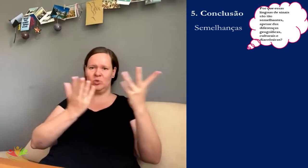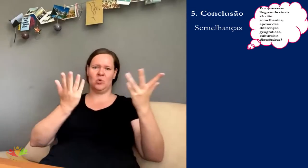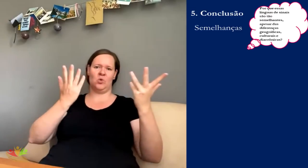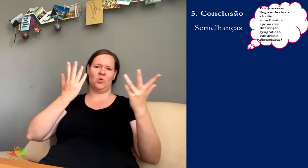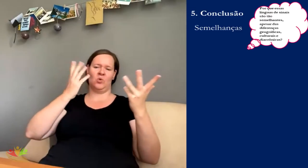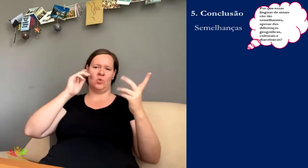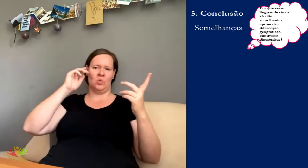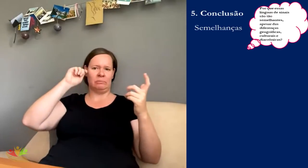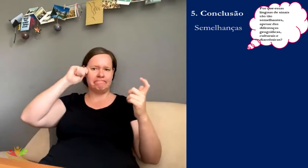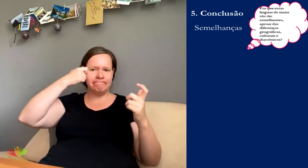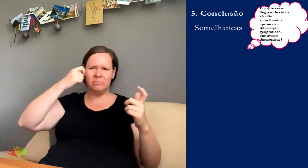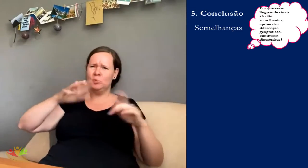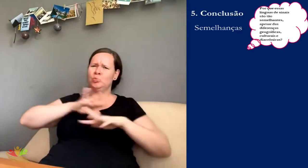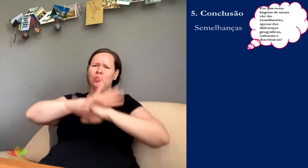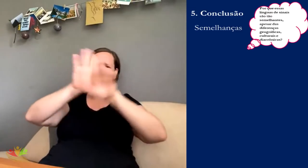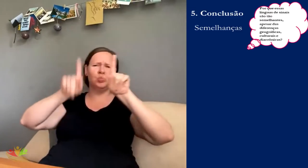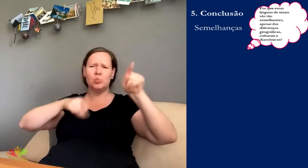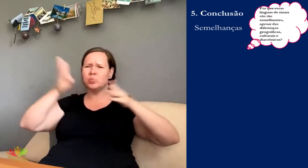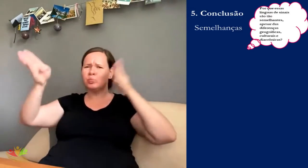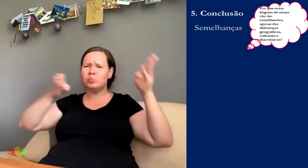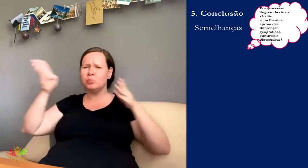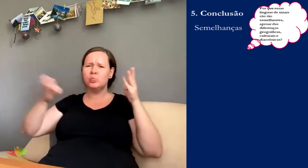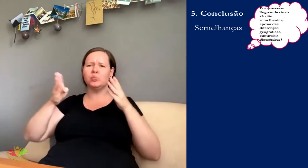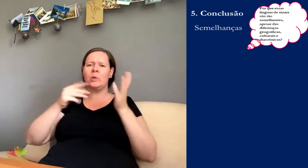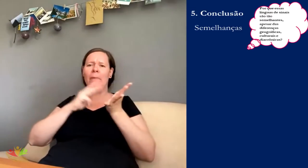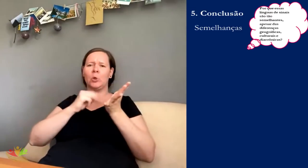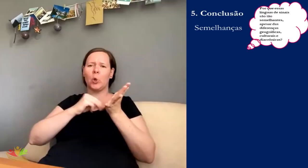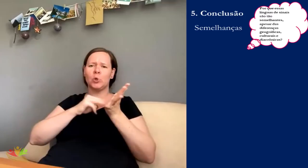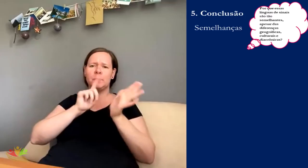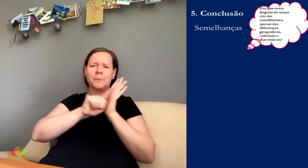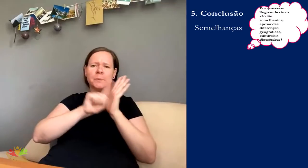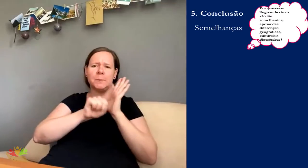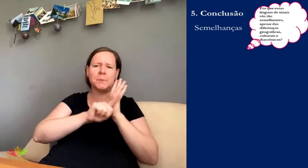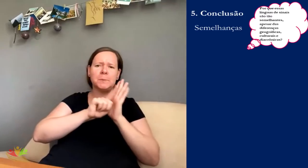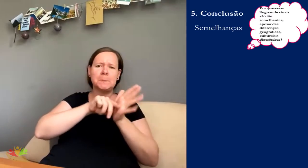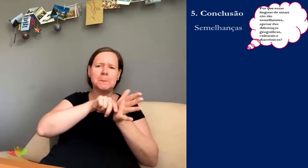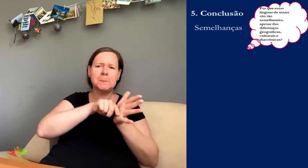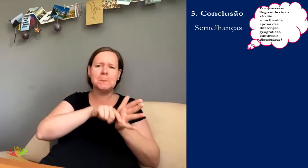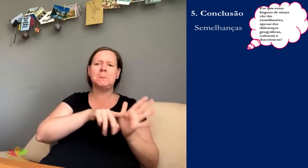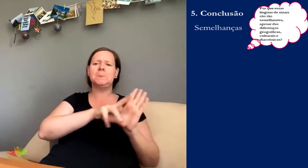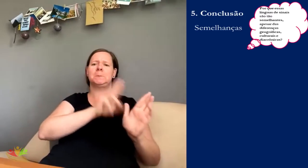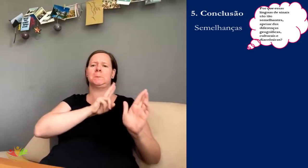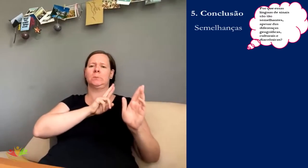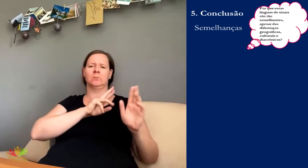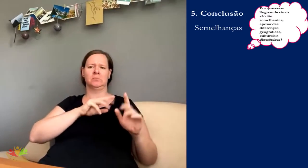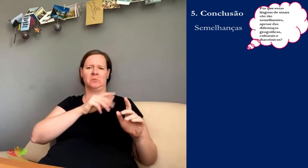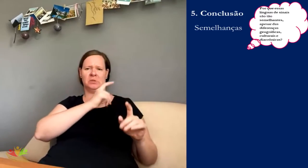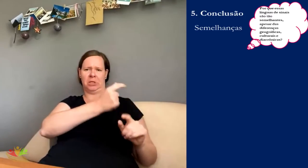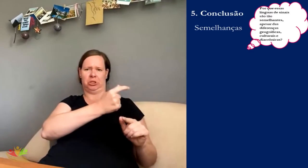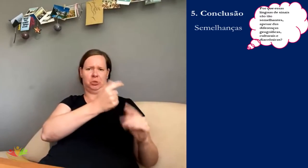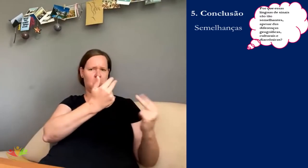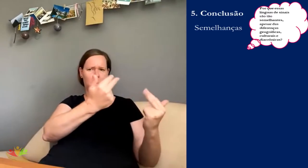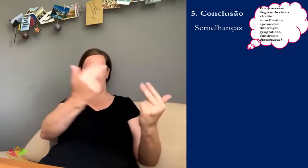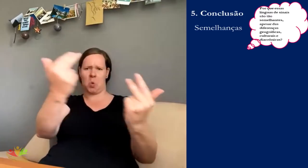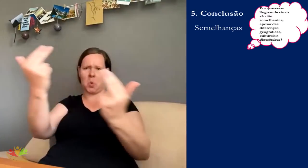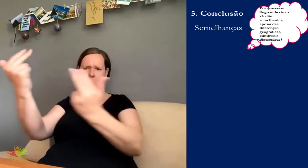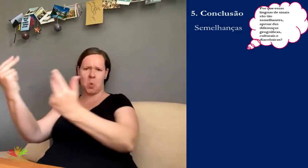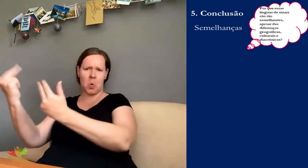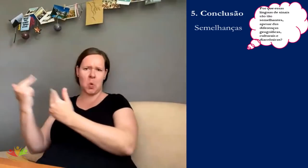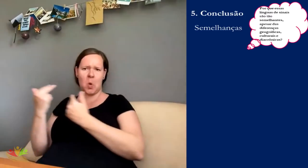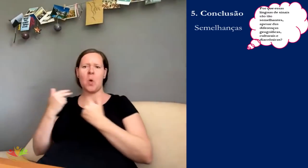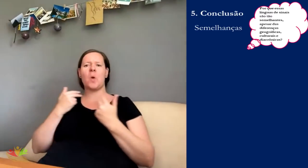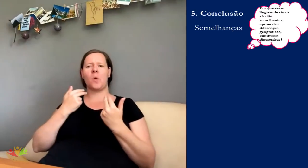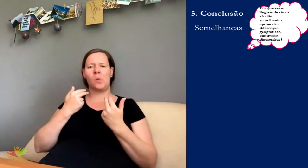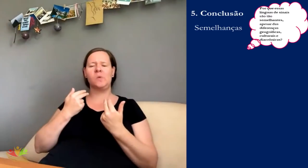comunidades indígenas, comunidades de pobres, comunidades de afrodescendentes, montou